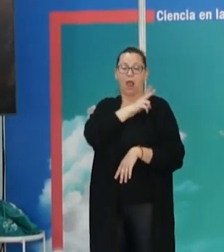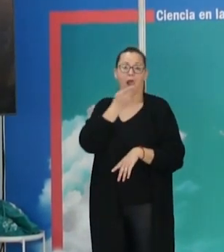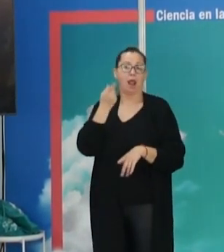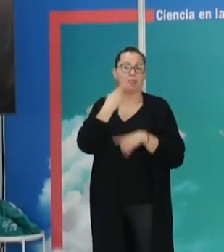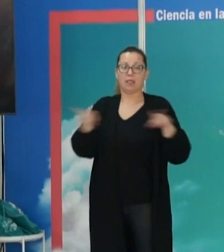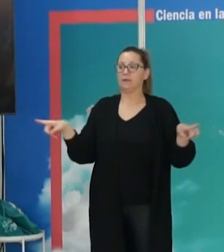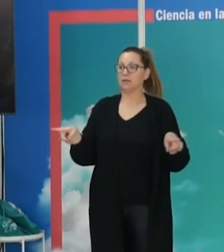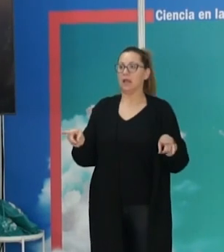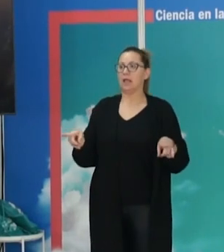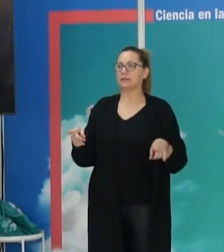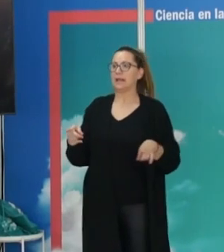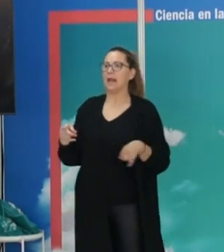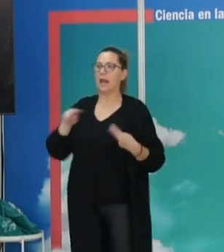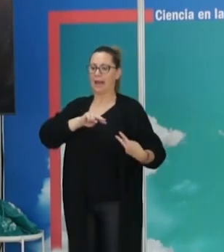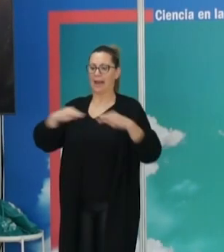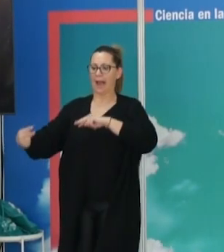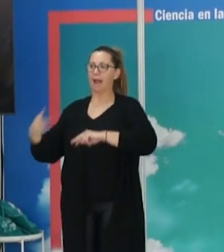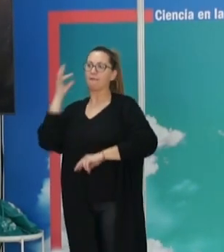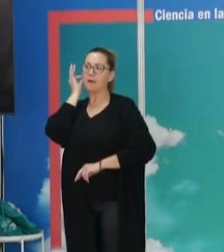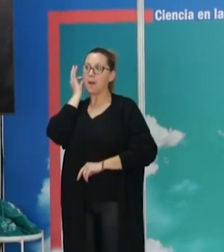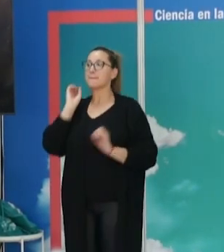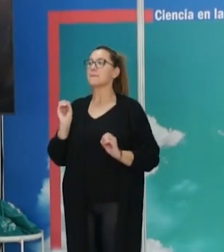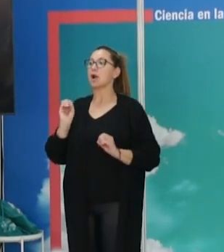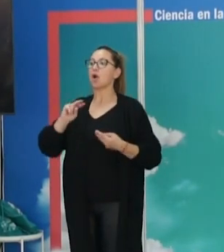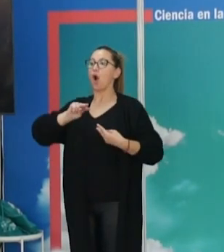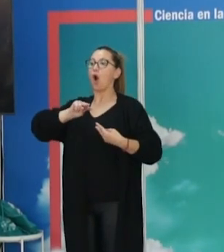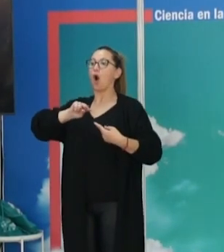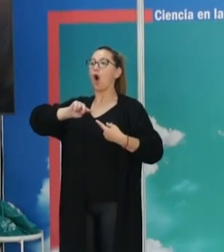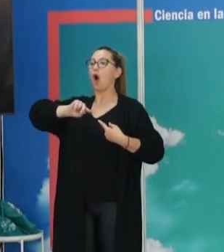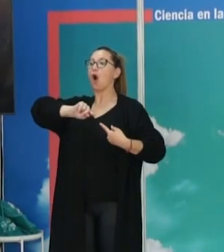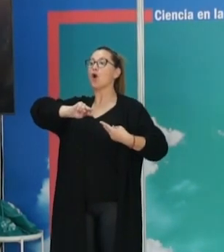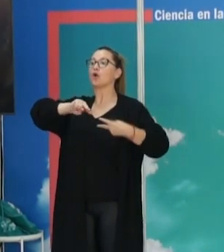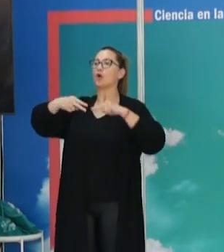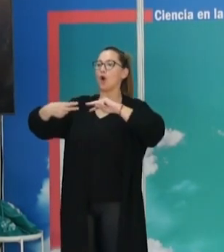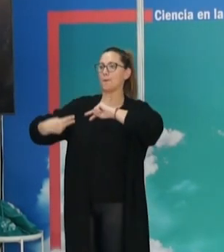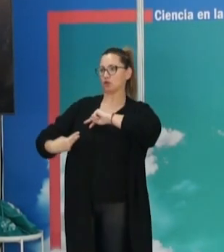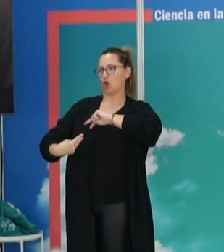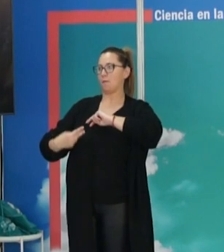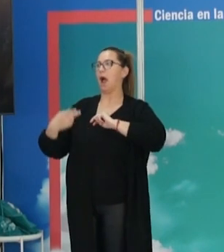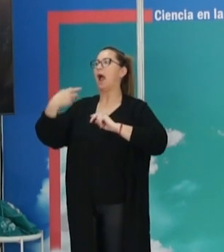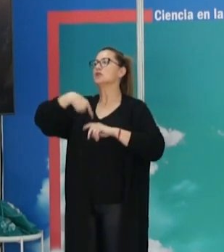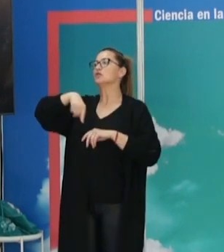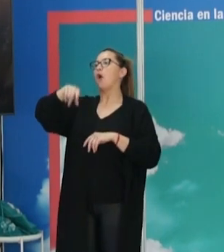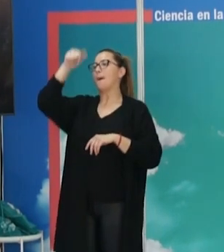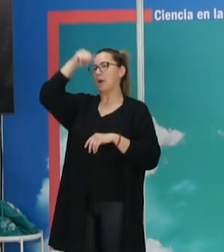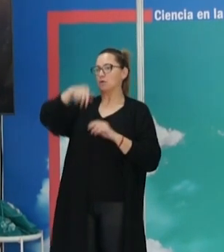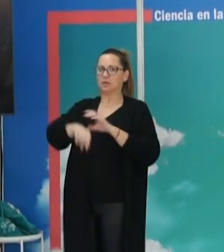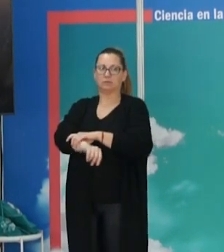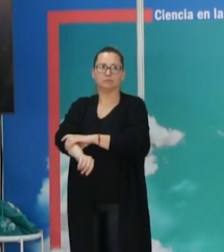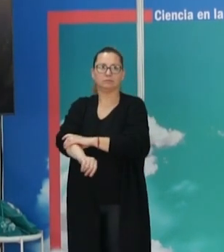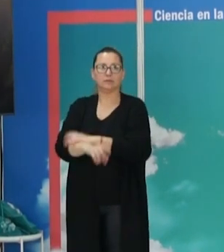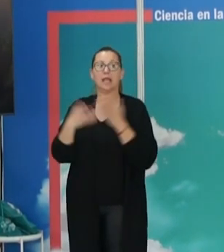fenotipo femenino y unos cromosomas masculinos. Tenemos habitualmente tres criterios